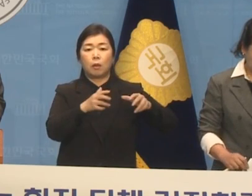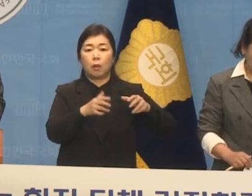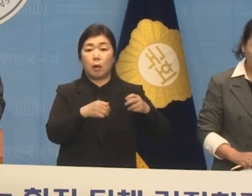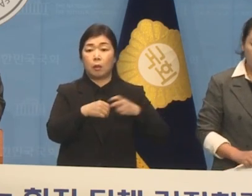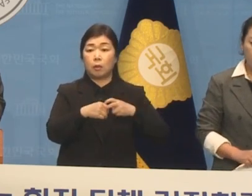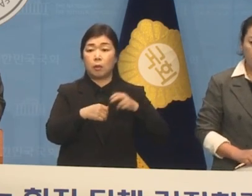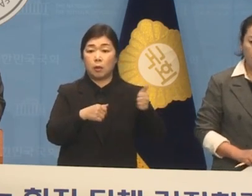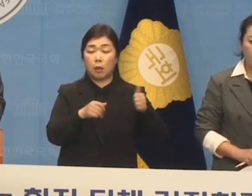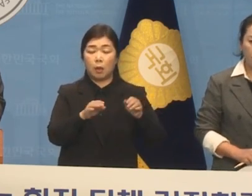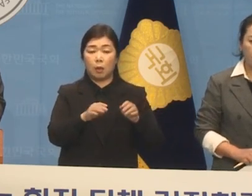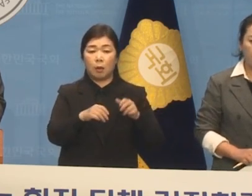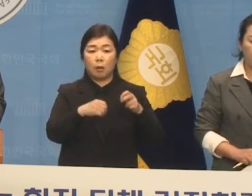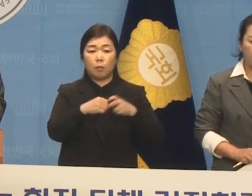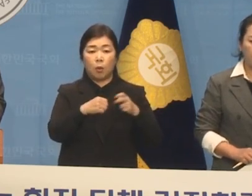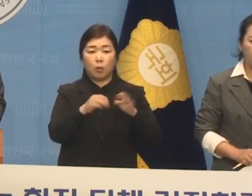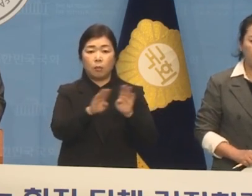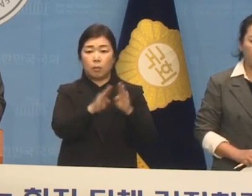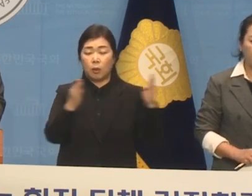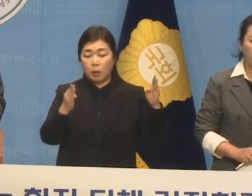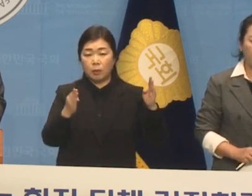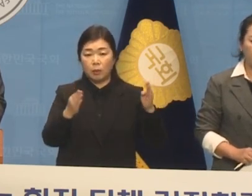참여를 조건으로 이를